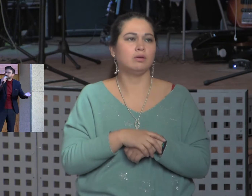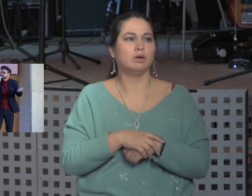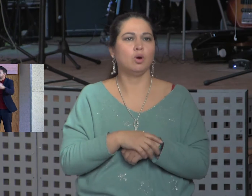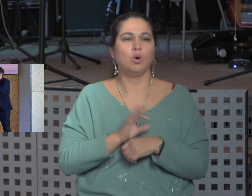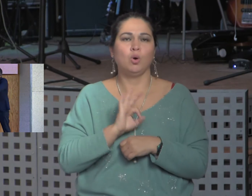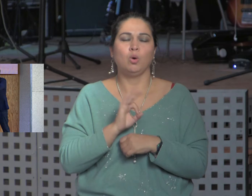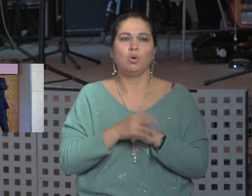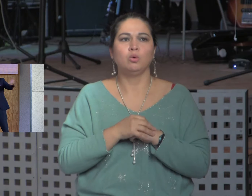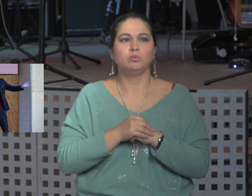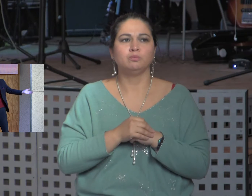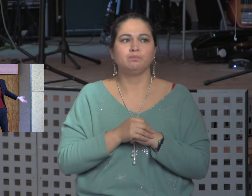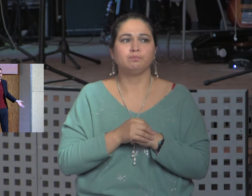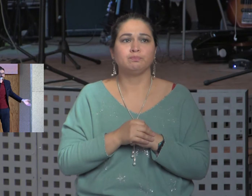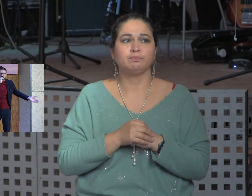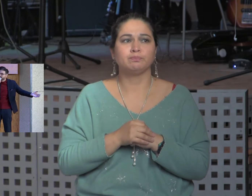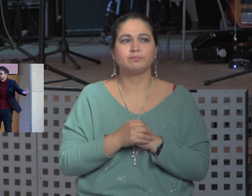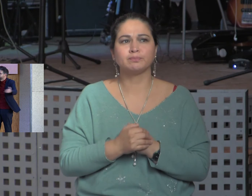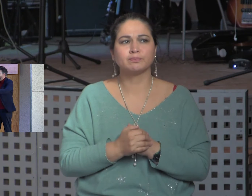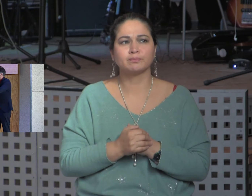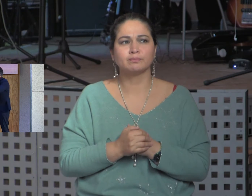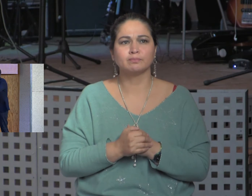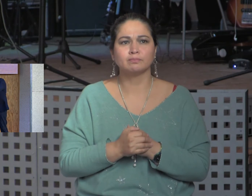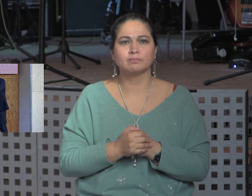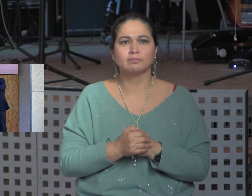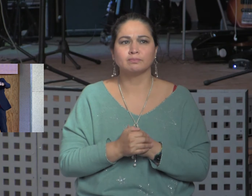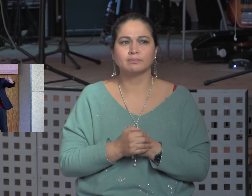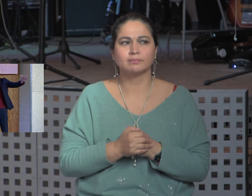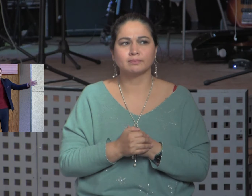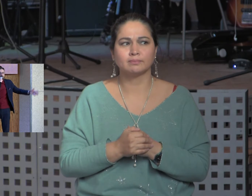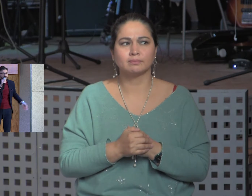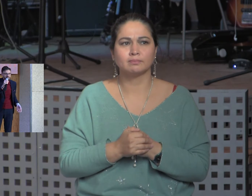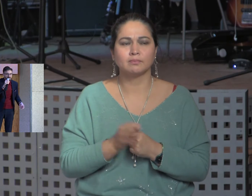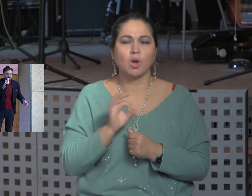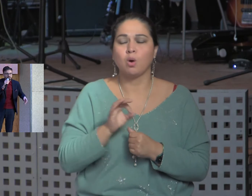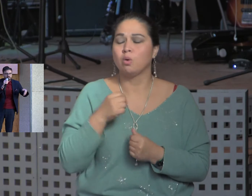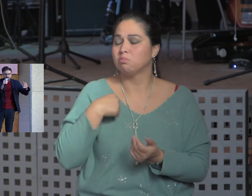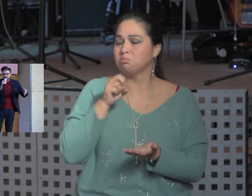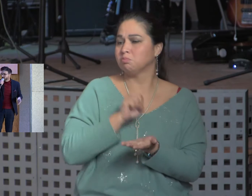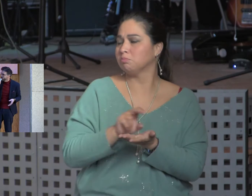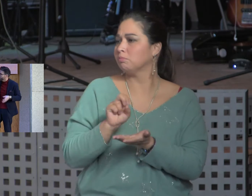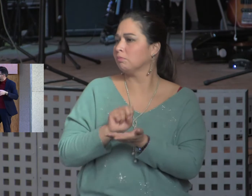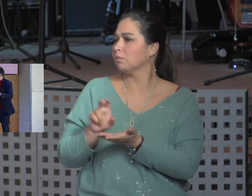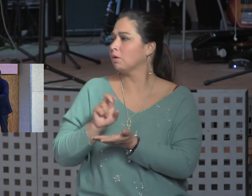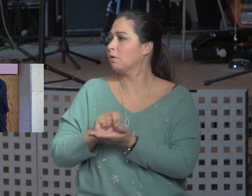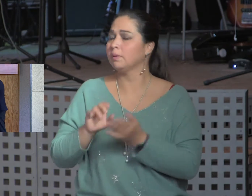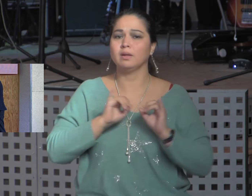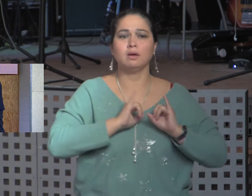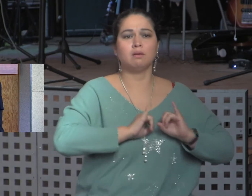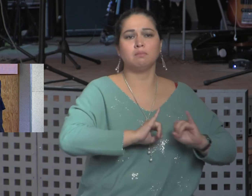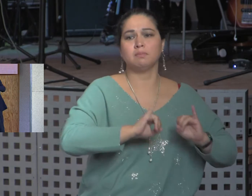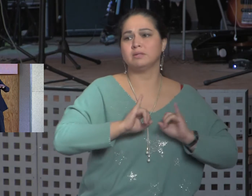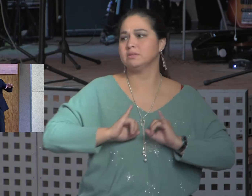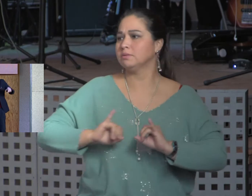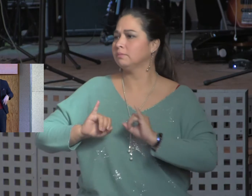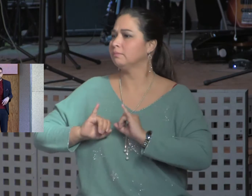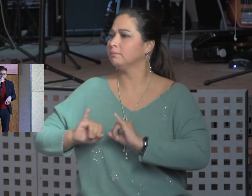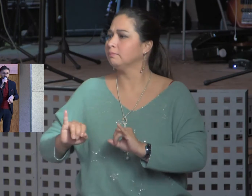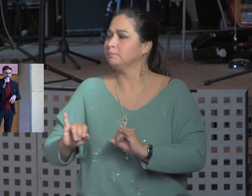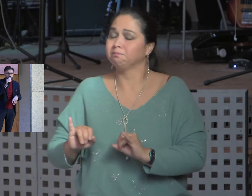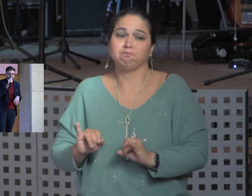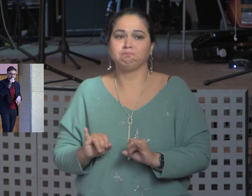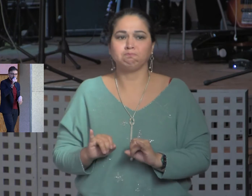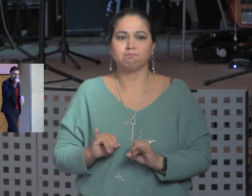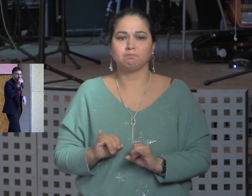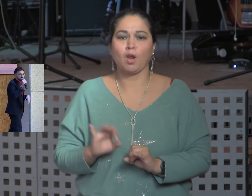a veces simplemente me limito a dar paseos y bendigo los